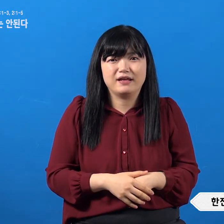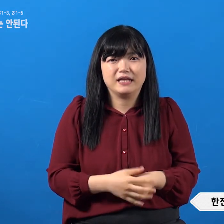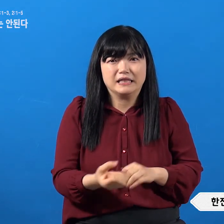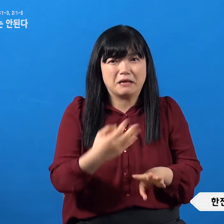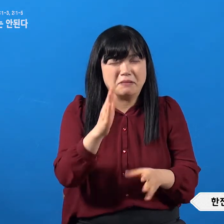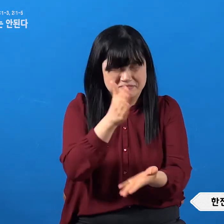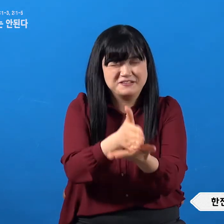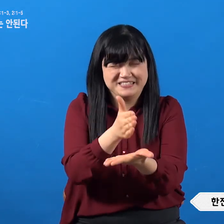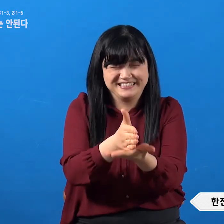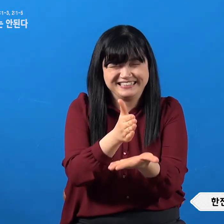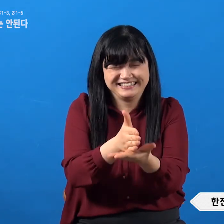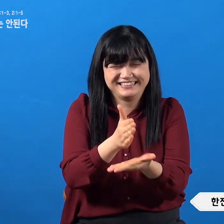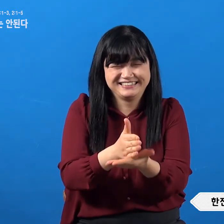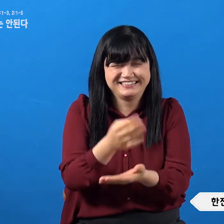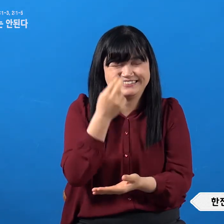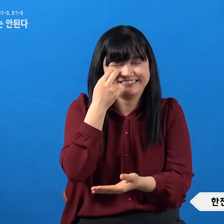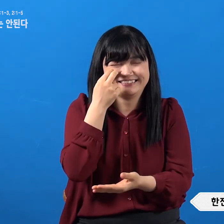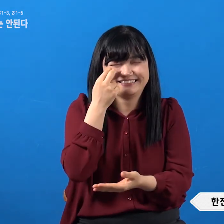대답은 안 하셔도 됩니다.